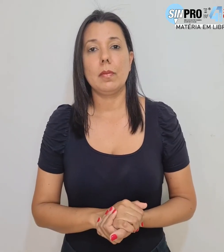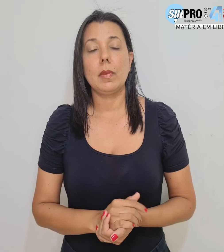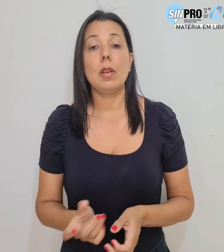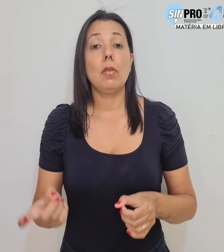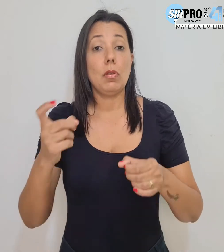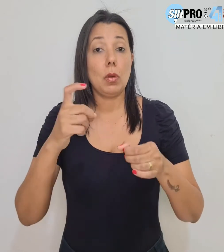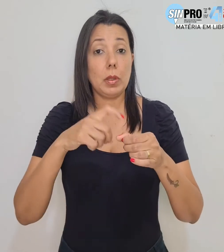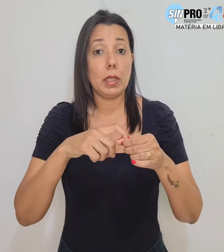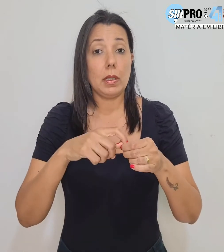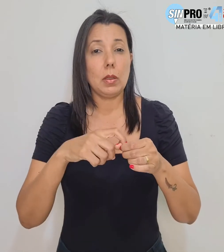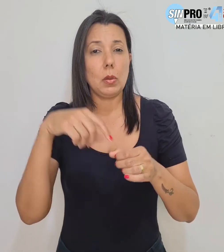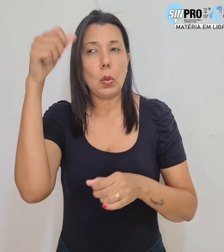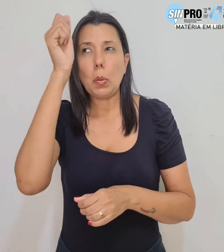retornando o Brasil